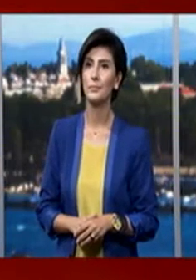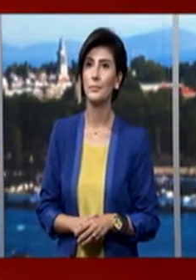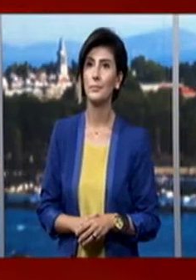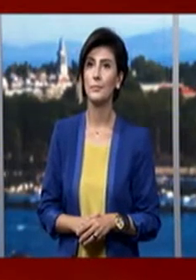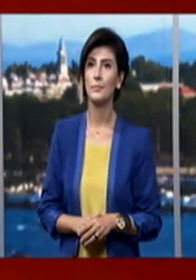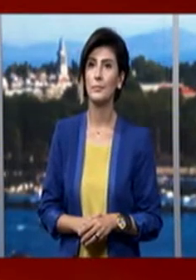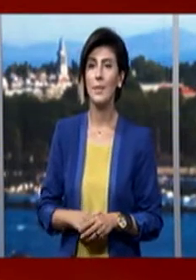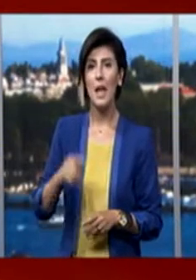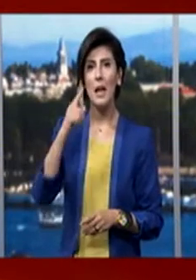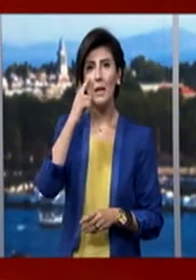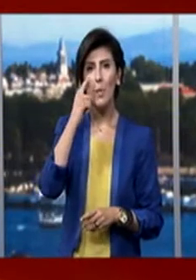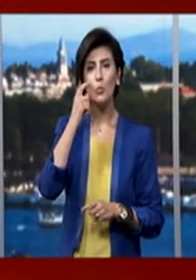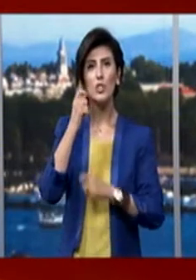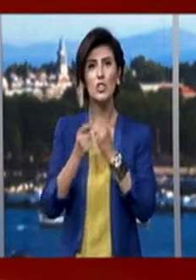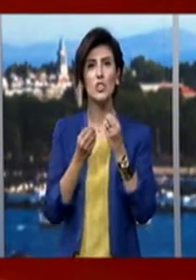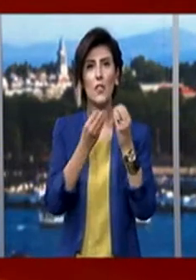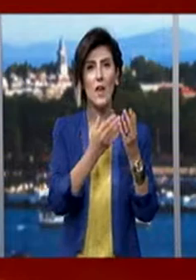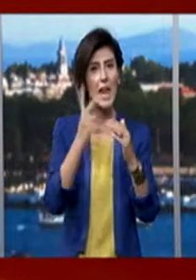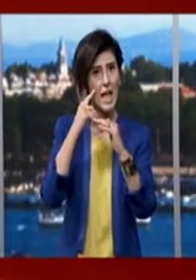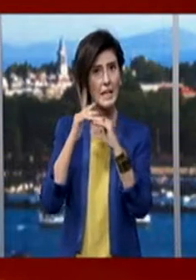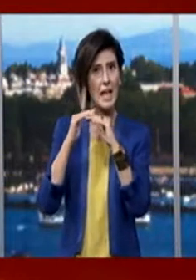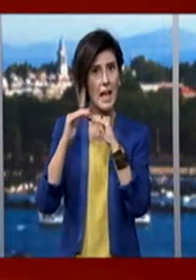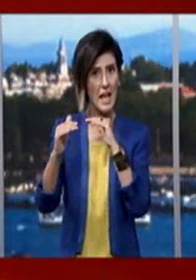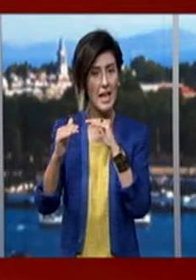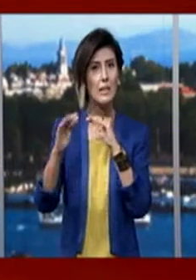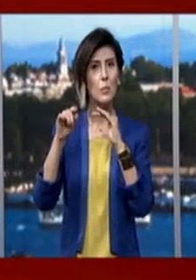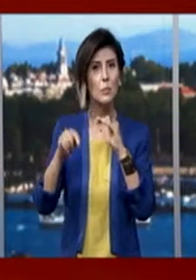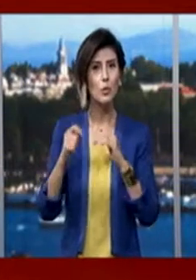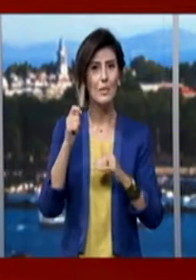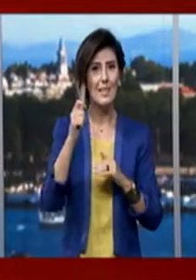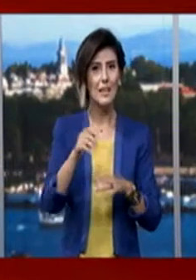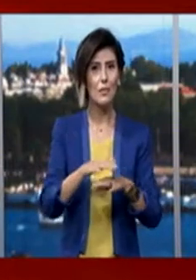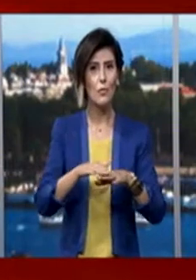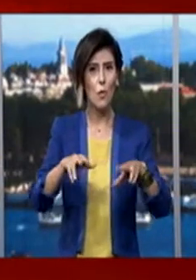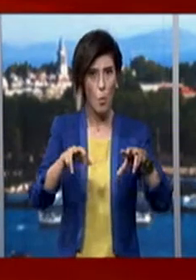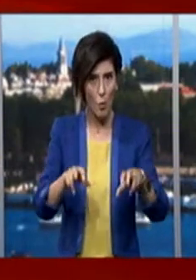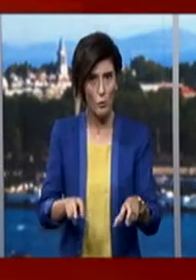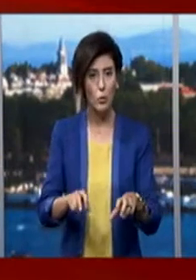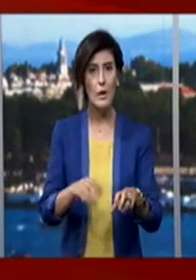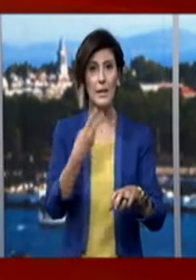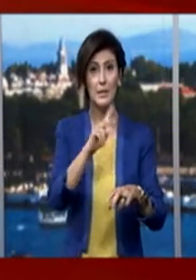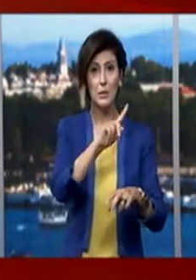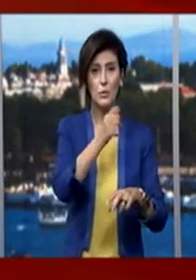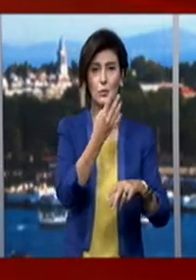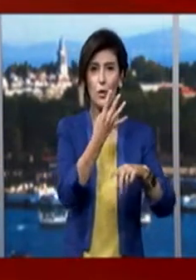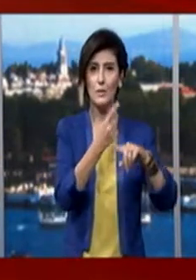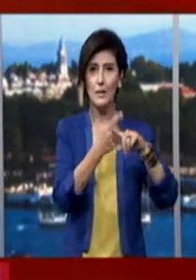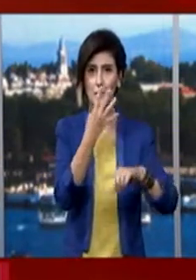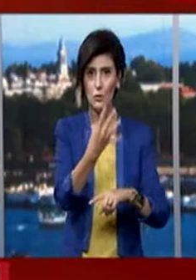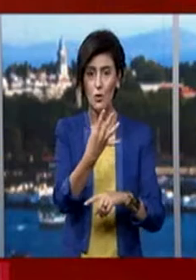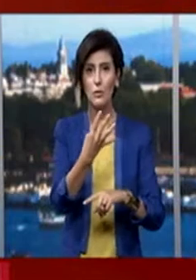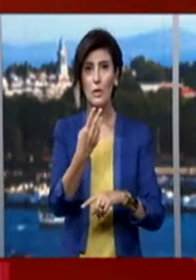Evet, kamu işveren heyeti bugün masaya teklifiyle oturdu. 2016 için 4+4, 2017 için de